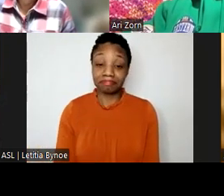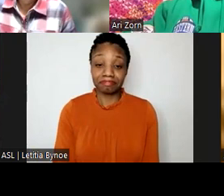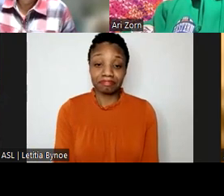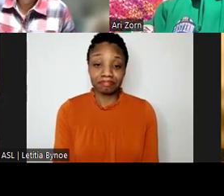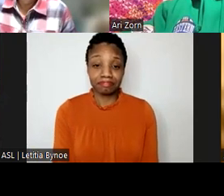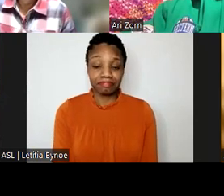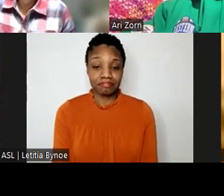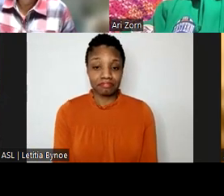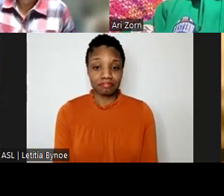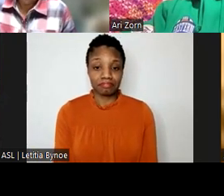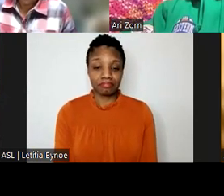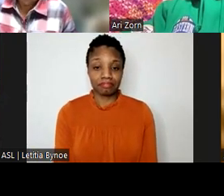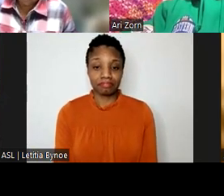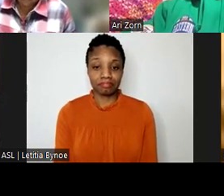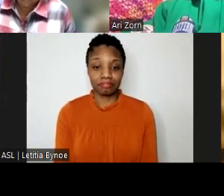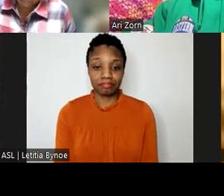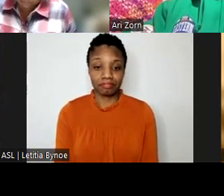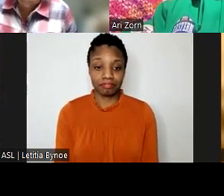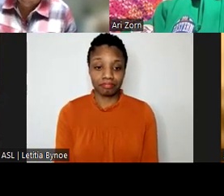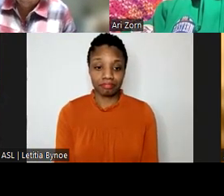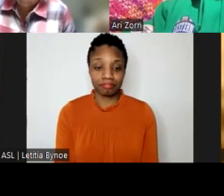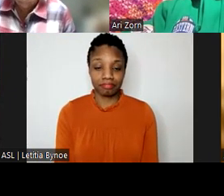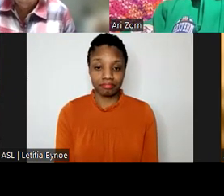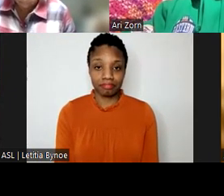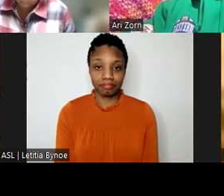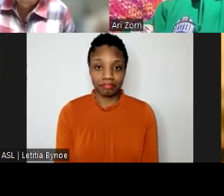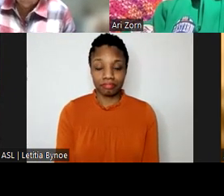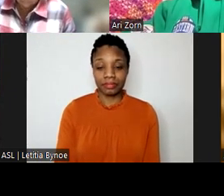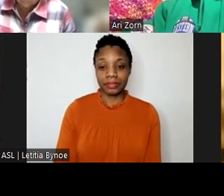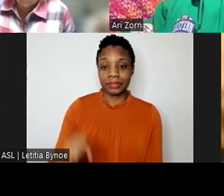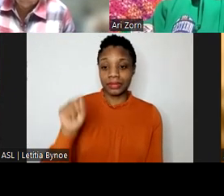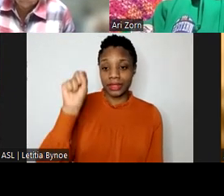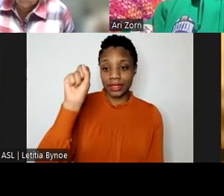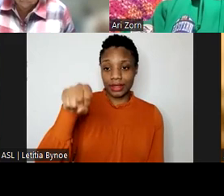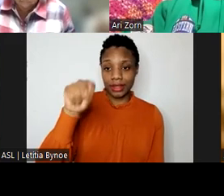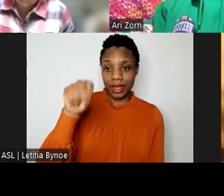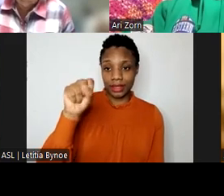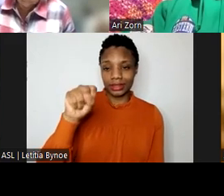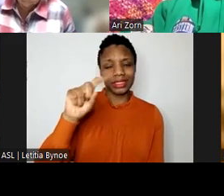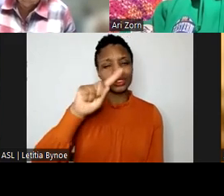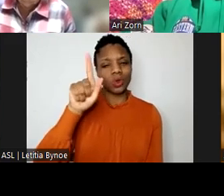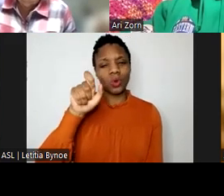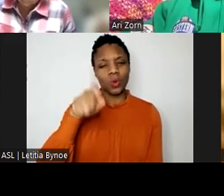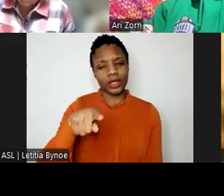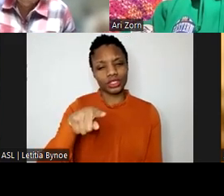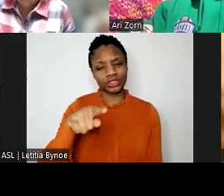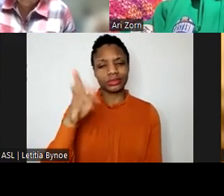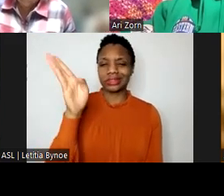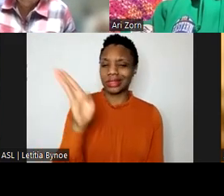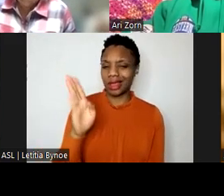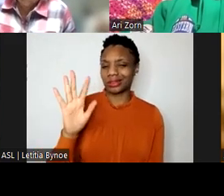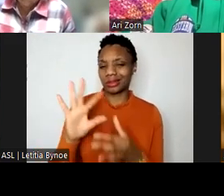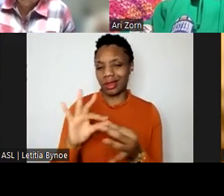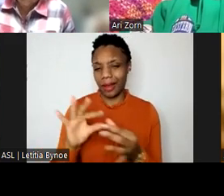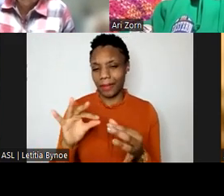facilidades de comunidades de seniors donde pued puedan alquilar Esto será incluido en la